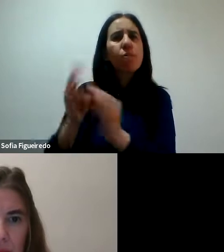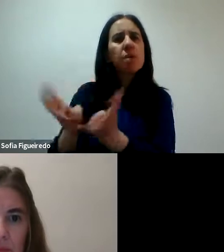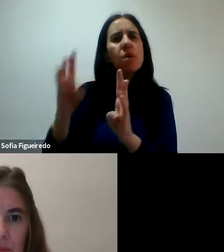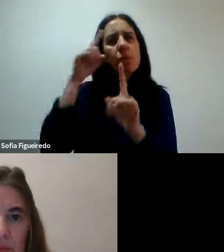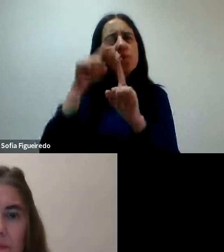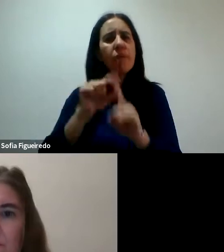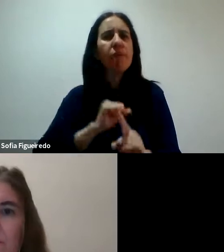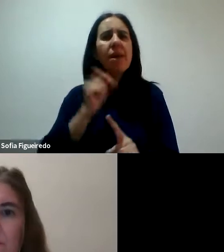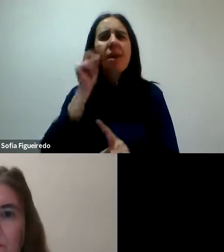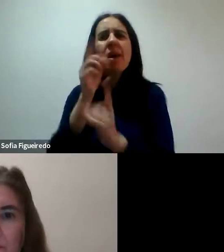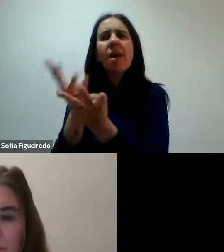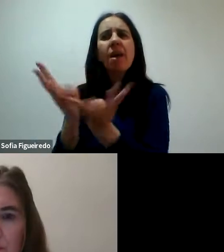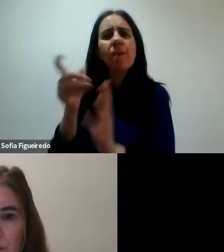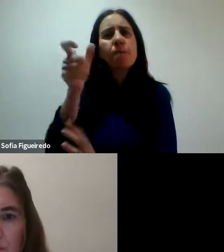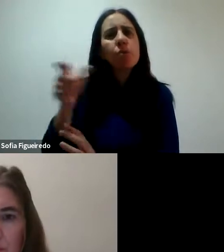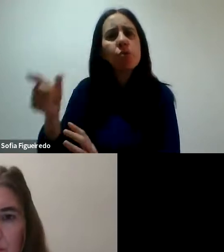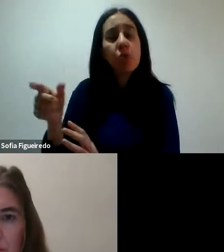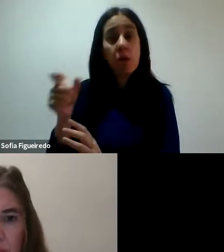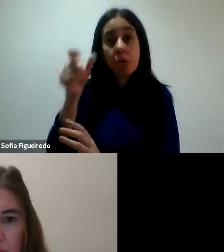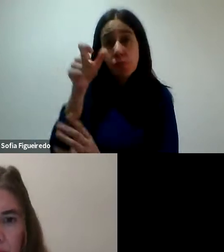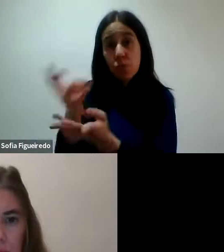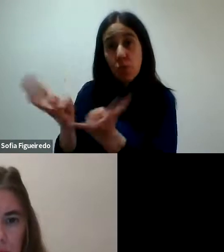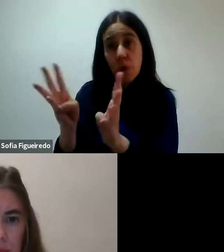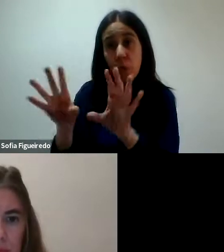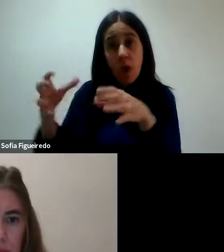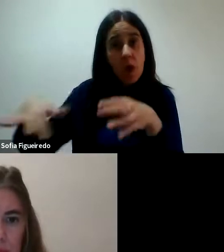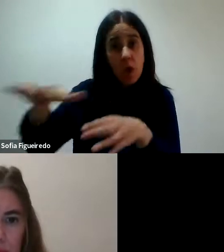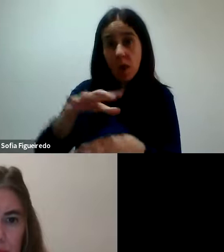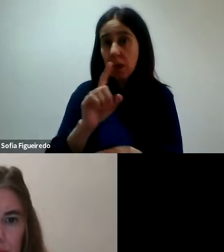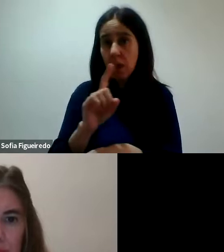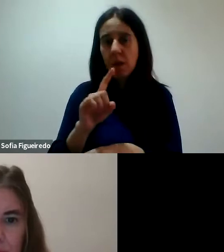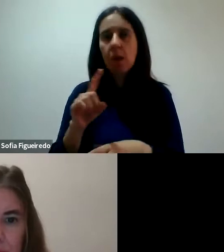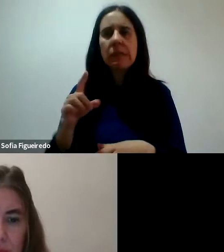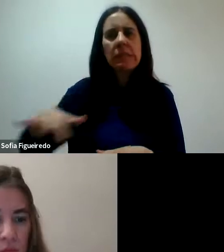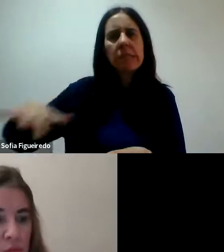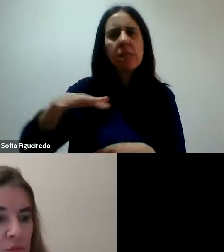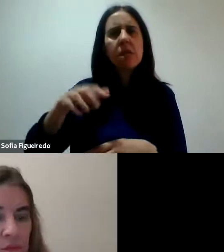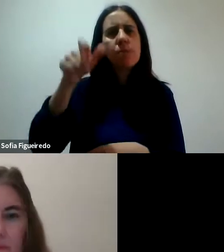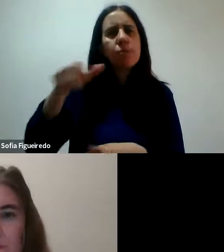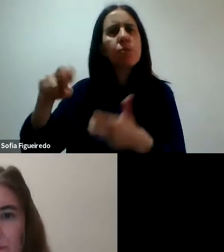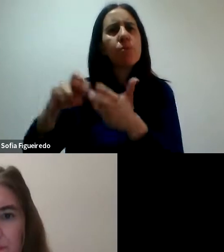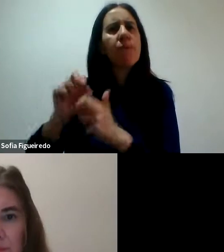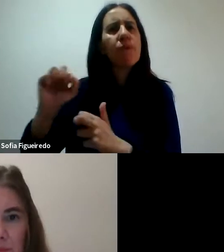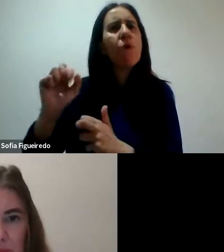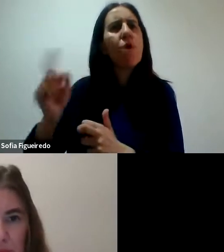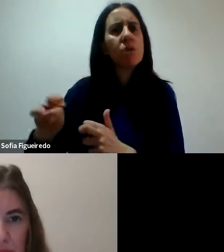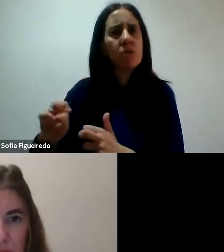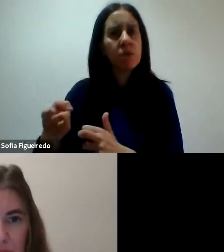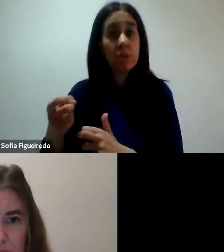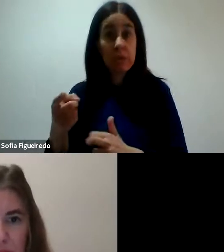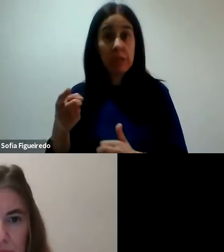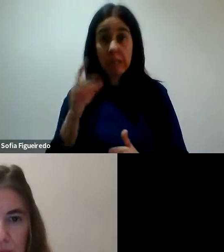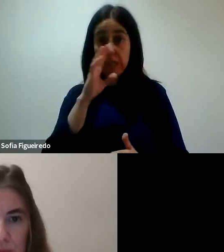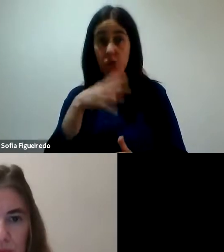Para quem é que são aquelas pessoas? E quando eu digo aquelas pessoas, não é a massa. O que é que são os problemas que aquelas pessoas têm? E efetivamente